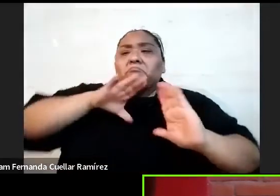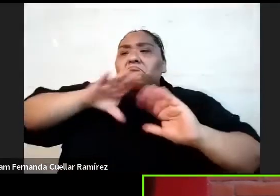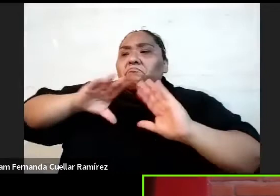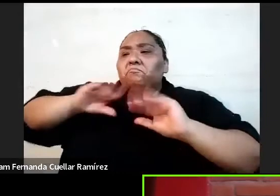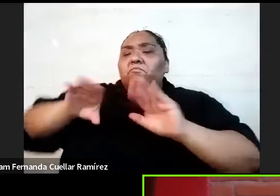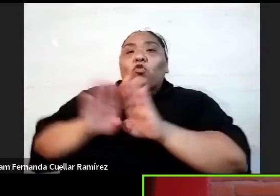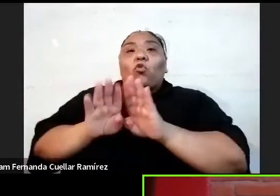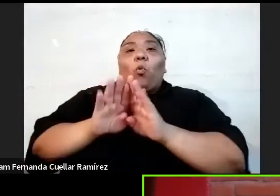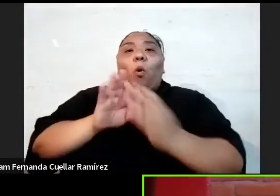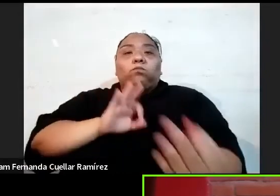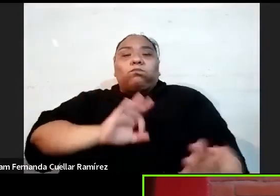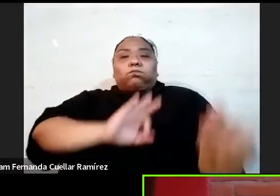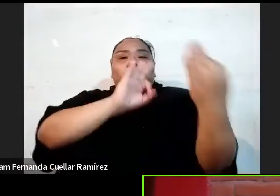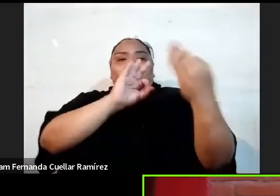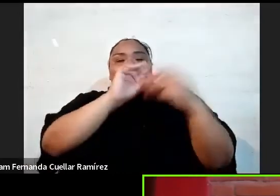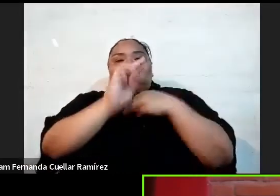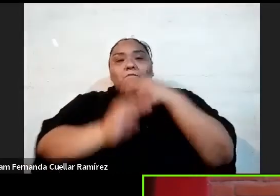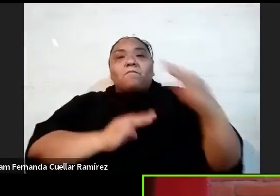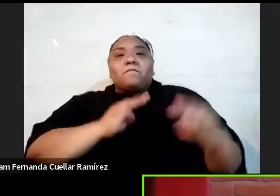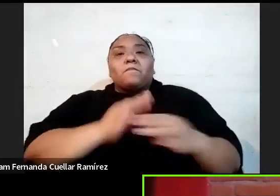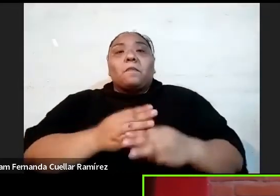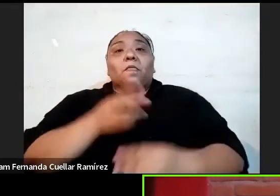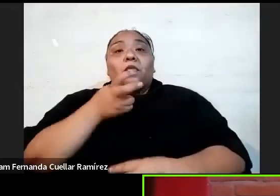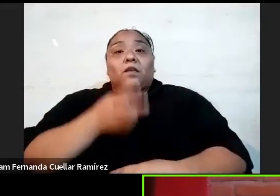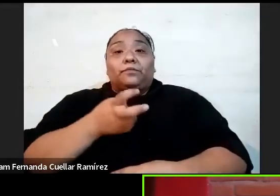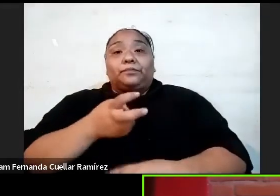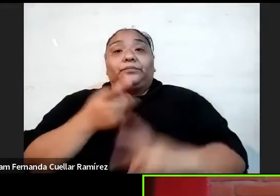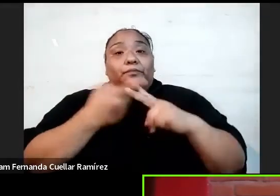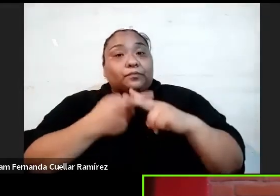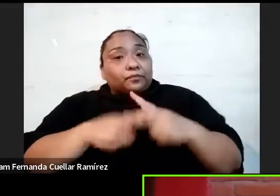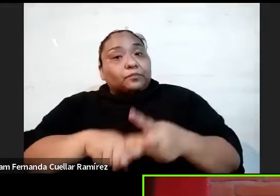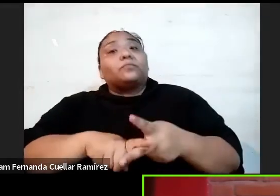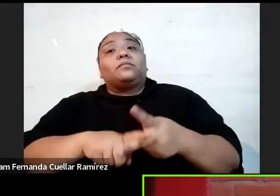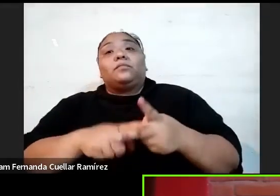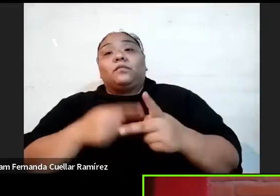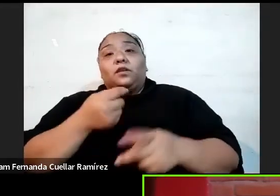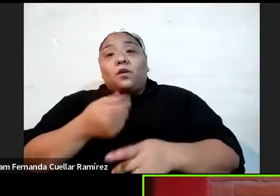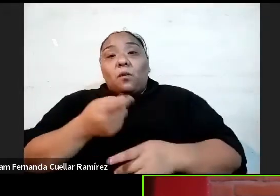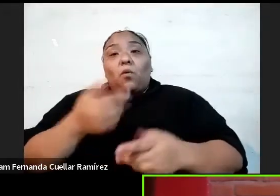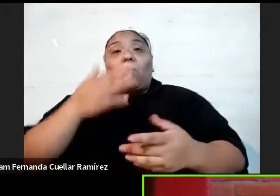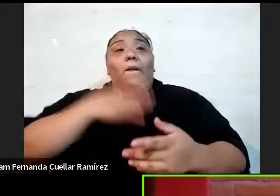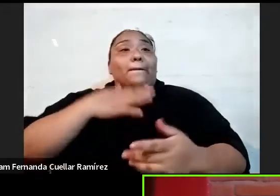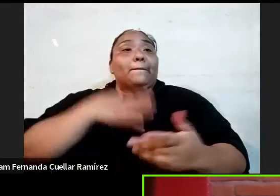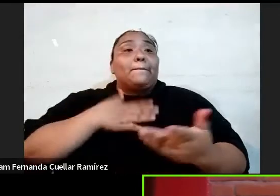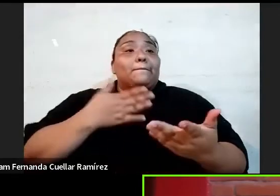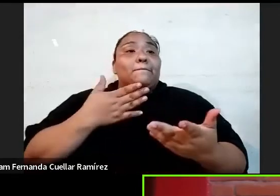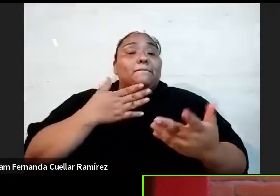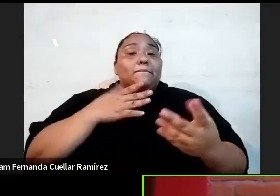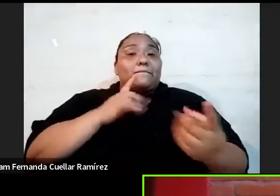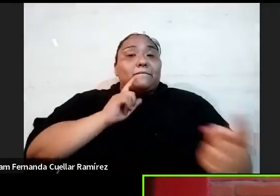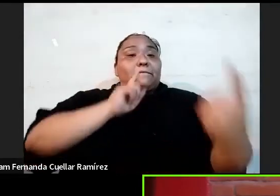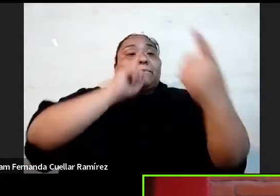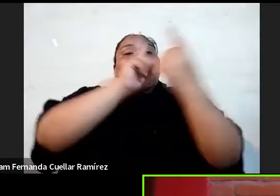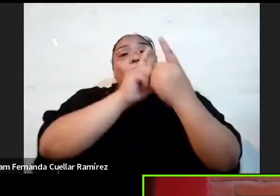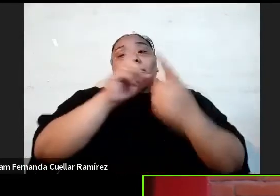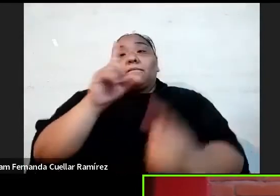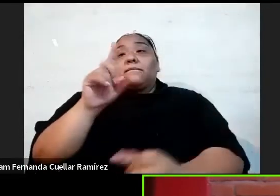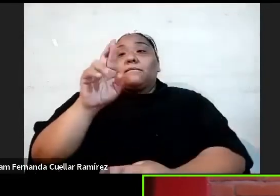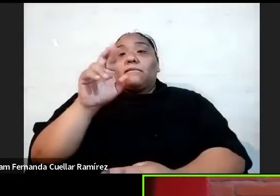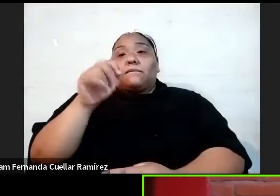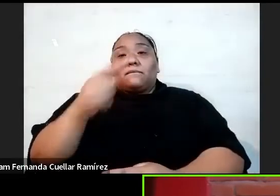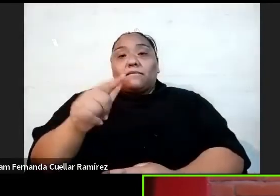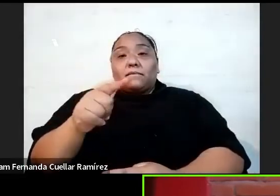curioso porque sí, también empezó un poco por la filosofía, mi acercamiento al drag y a la